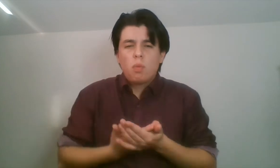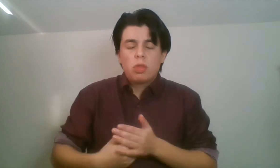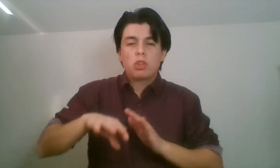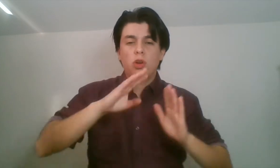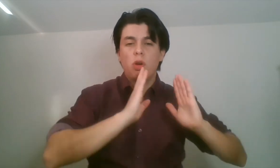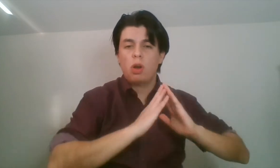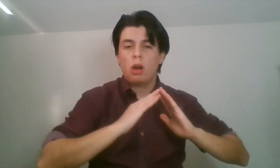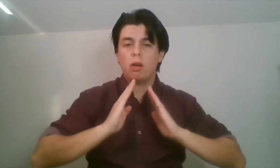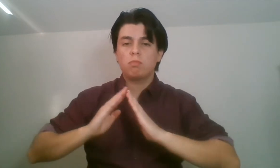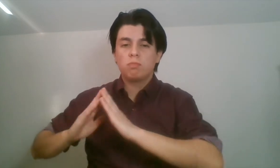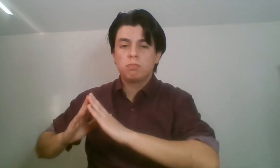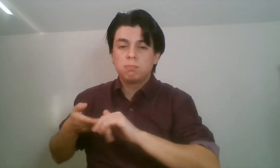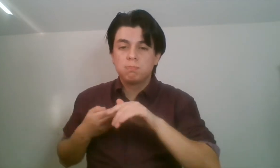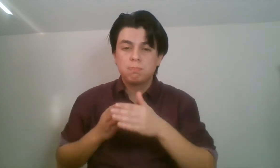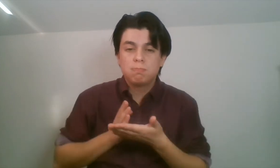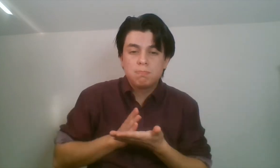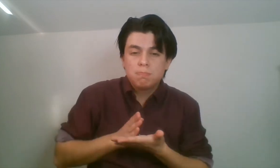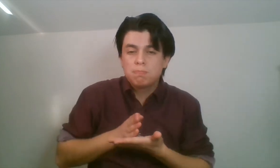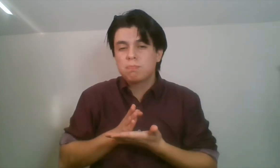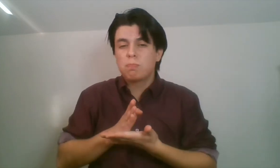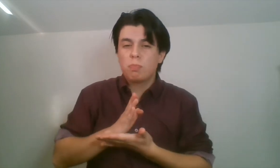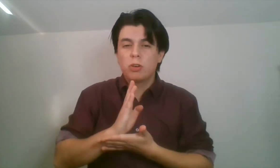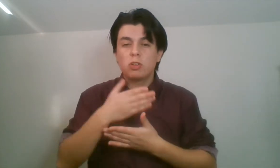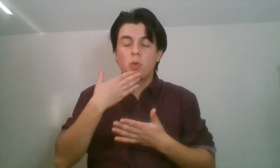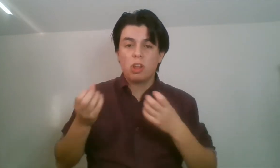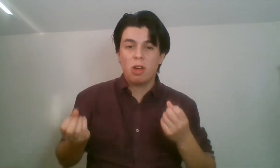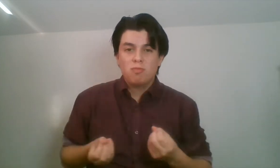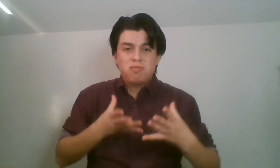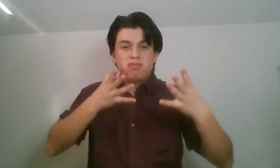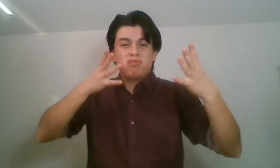Y realmente cuando el barrio